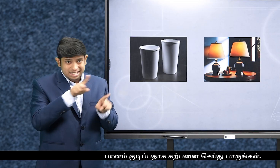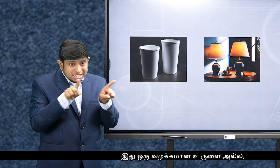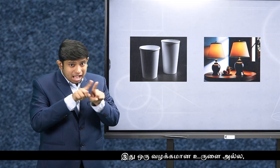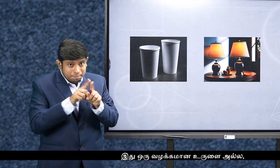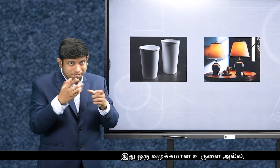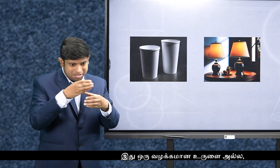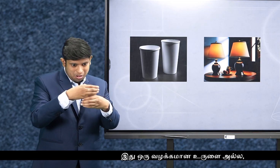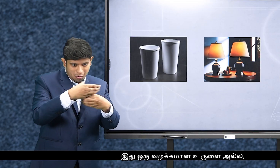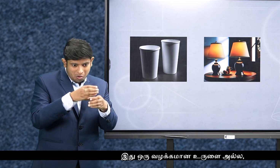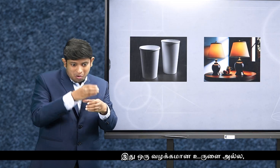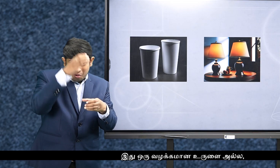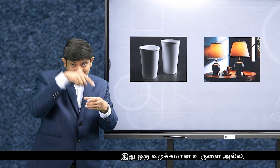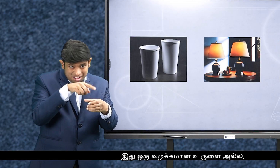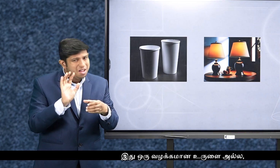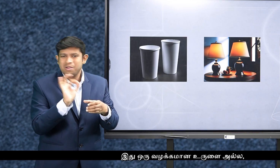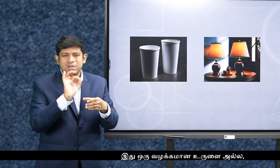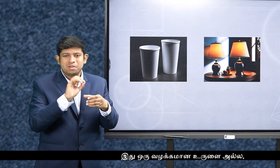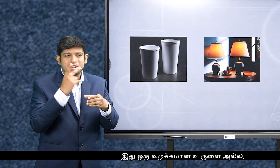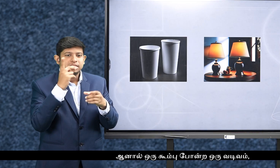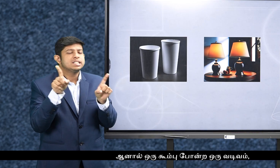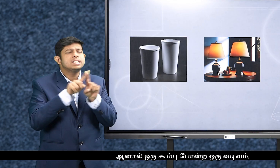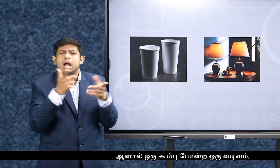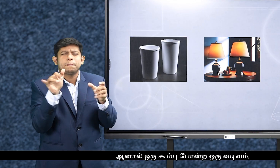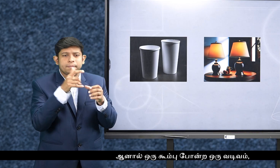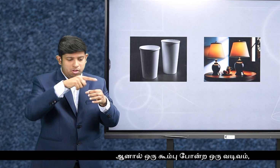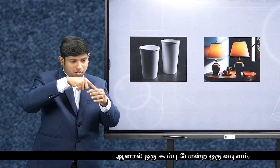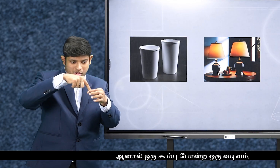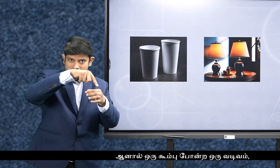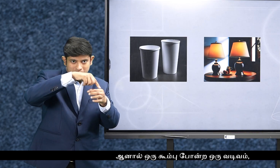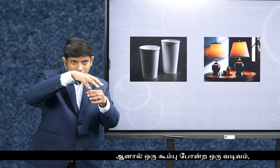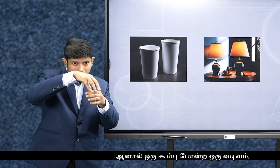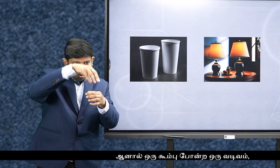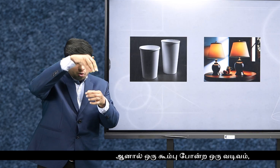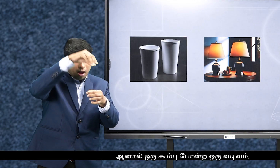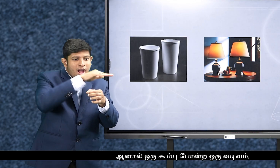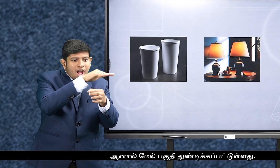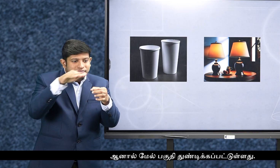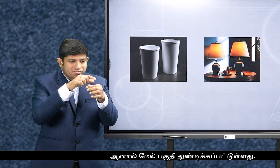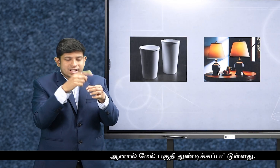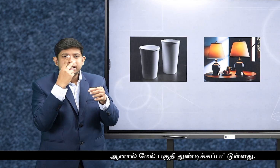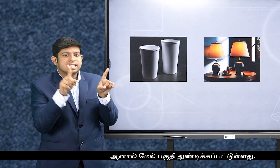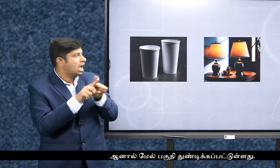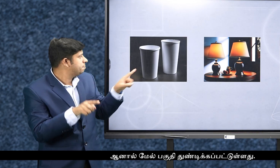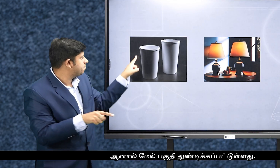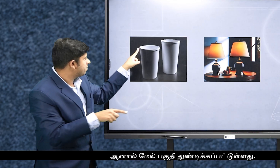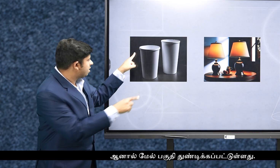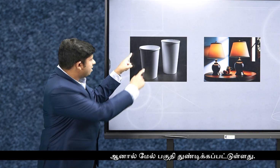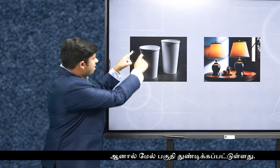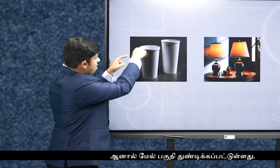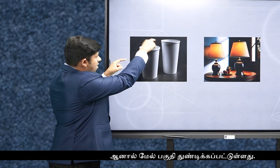இது ஒரு வழக்கமான உருளை அல்ல, ஆனால் ஒரு கூம்பு போன்ற ஒரு வடிவம். ஆனால் மேல் பகுதி